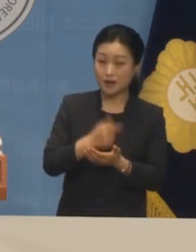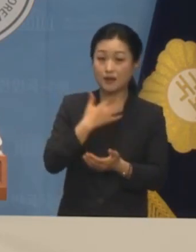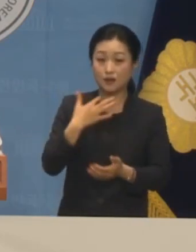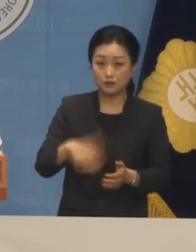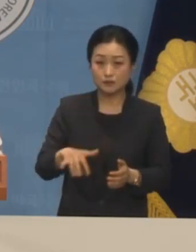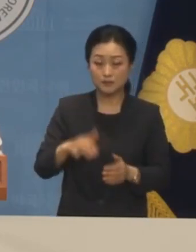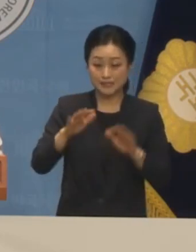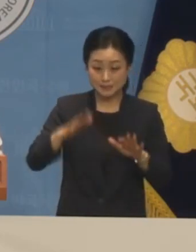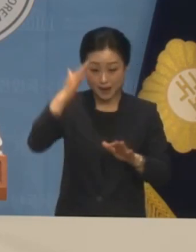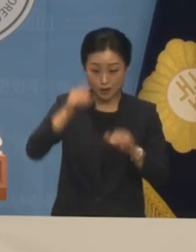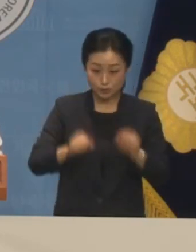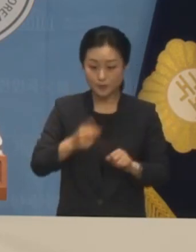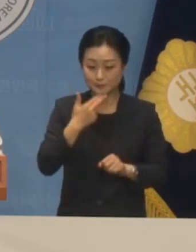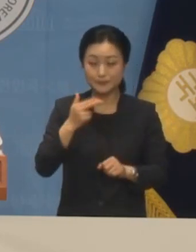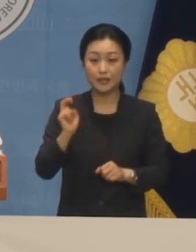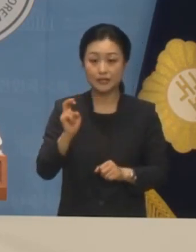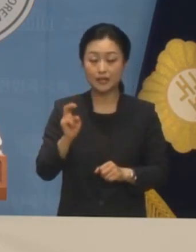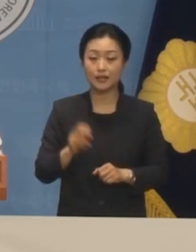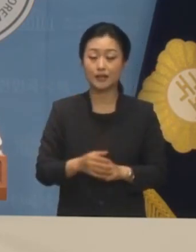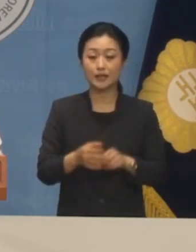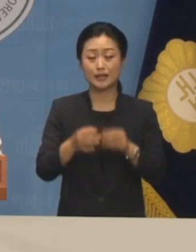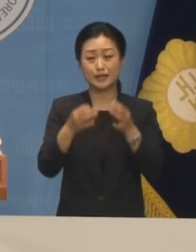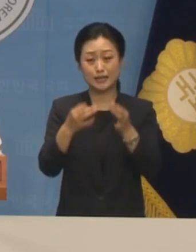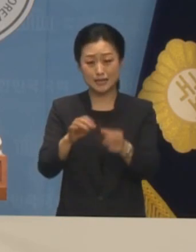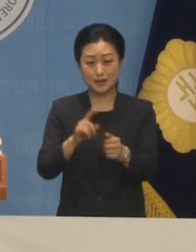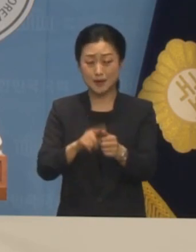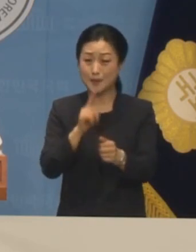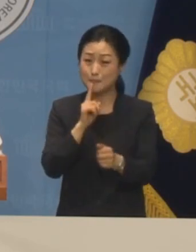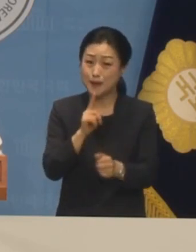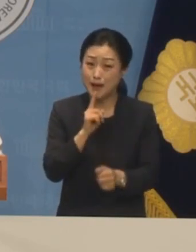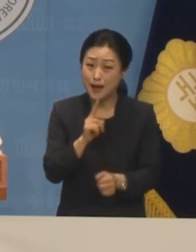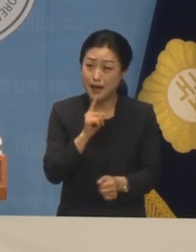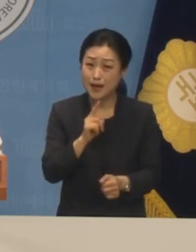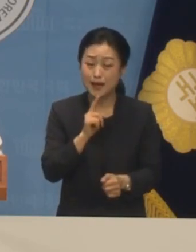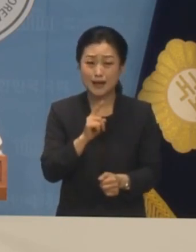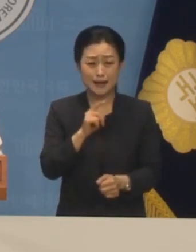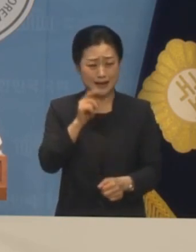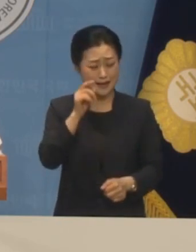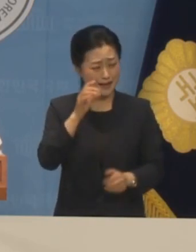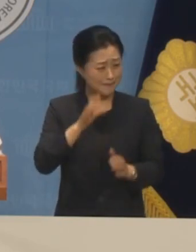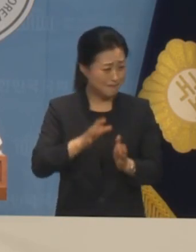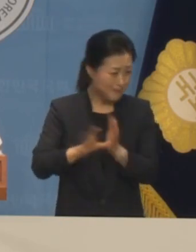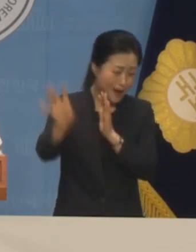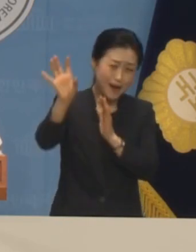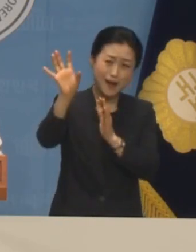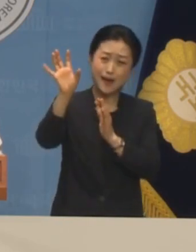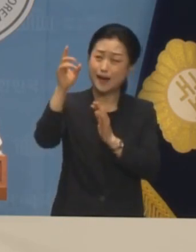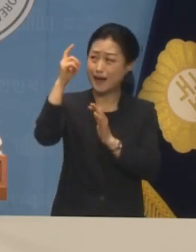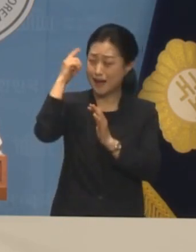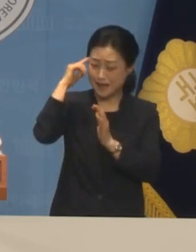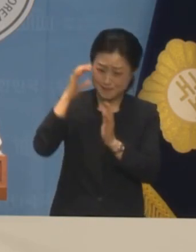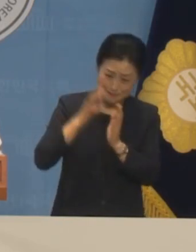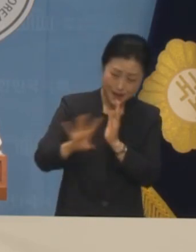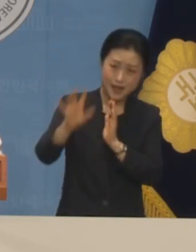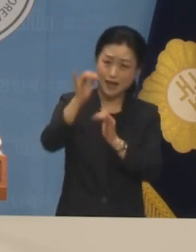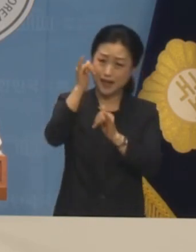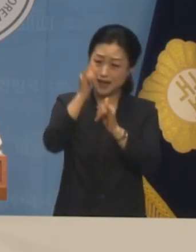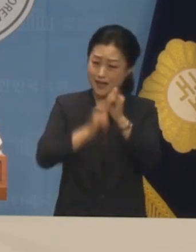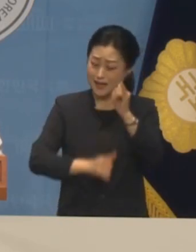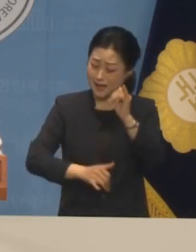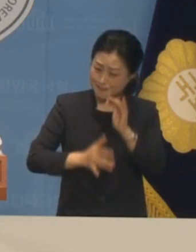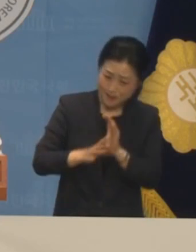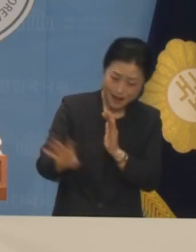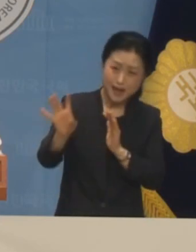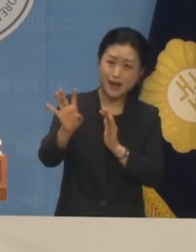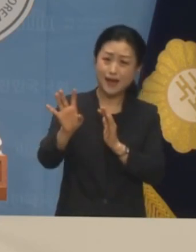한국에 없었을 것이란 등 김문수 씨가 배어나는 말은 말이 아니라 반역사적 반사회적